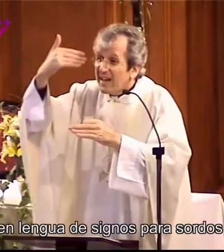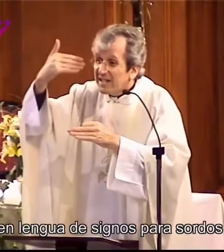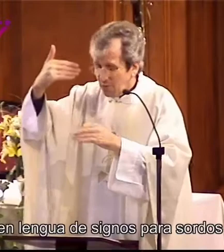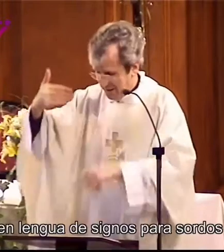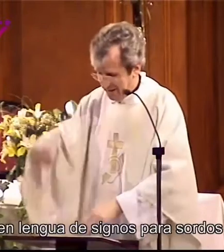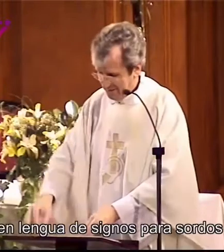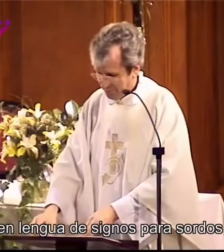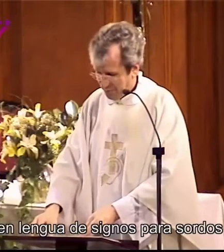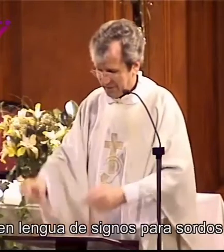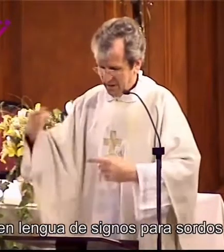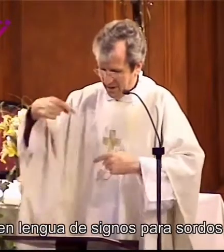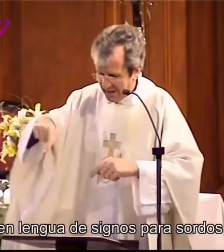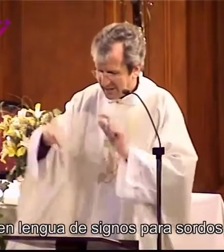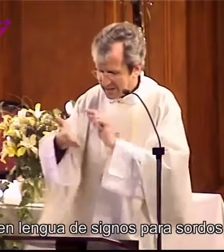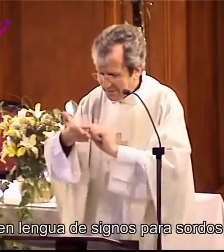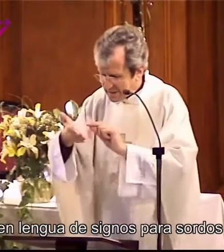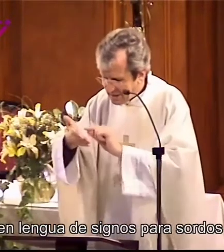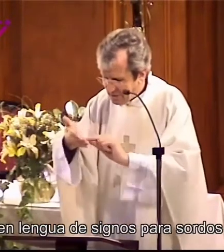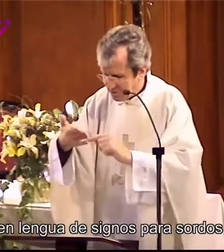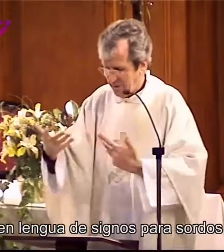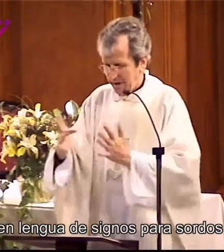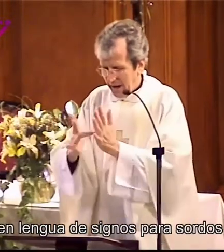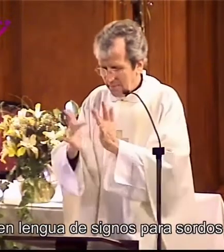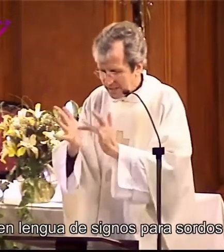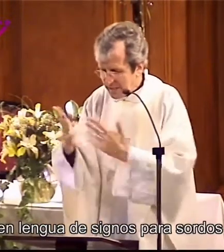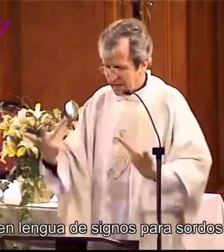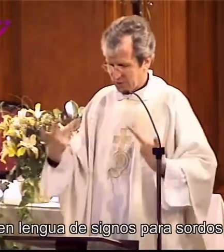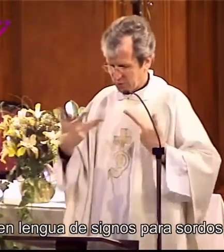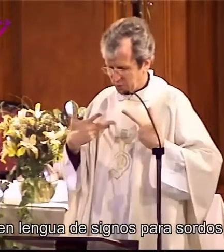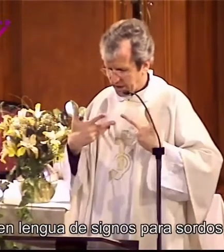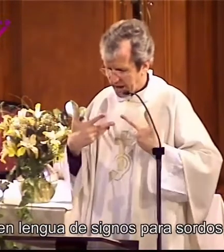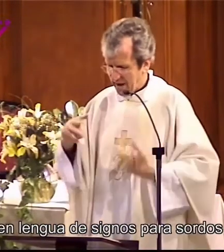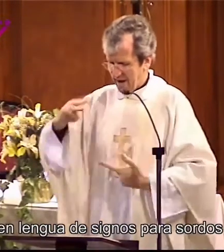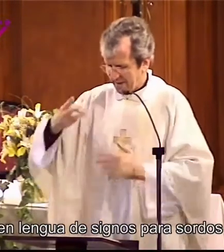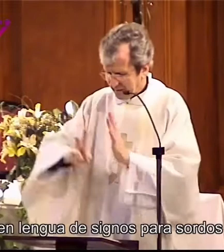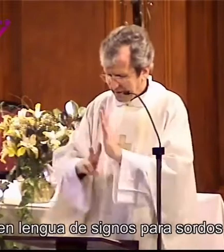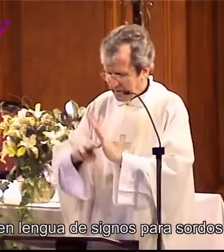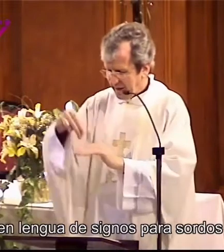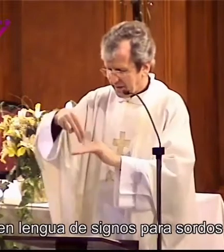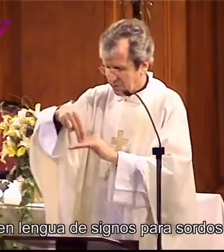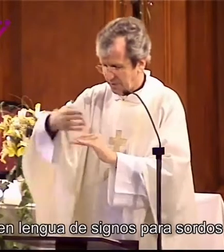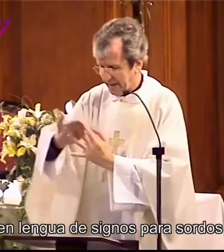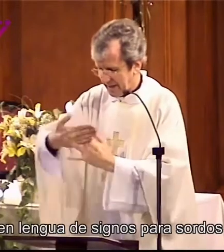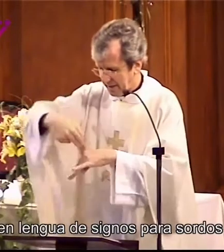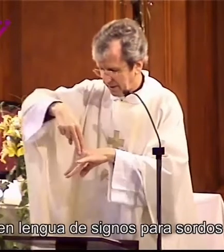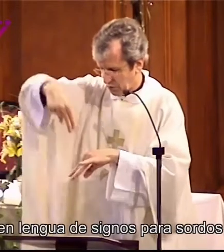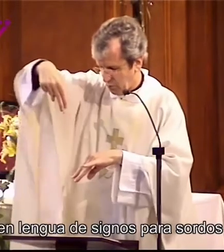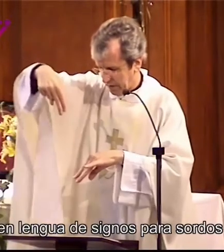Escritura? Pues, así estaba escrito, el Mesías sufrirá, al tercer día resucitará de entre los muertos